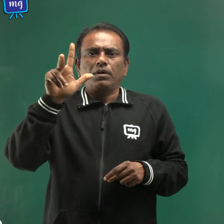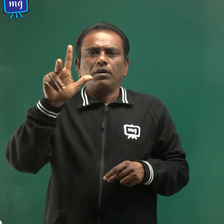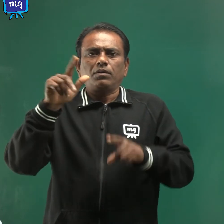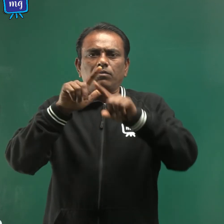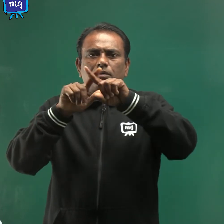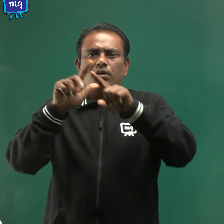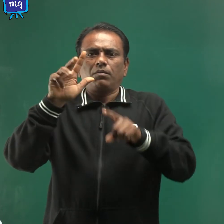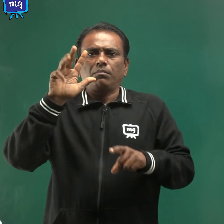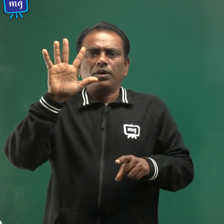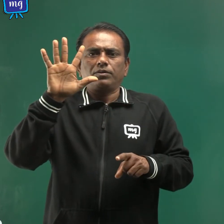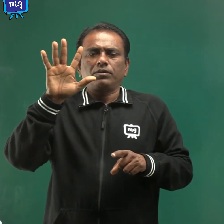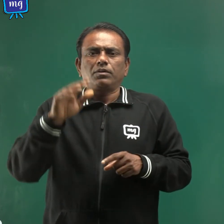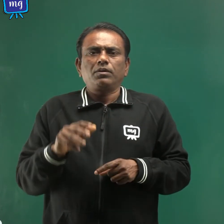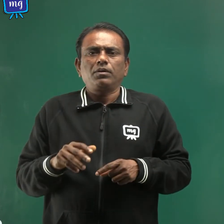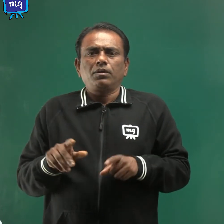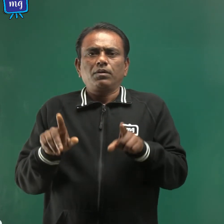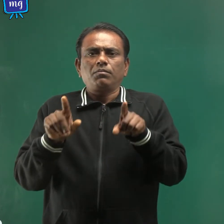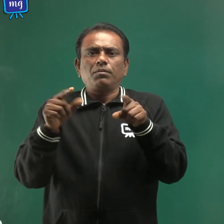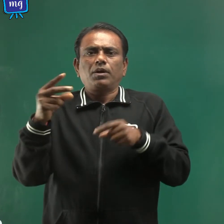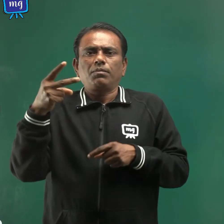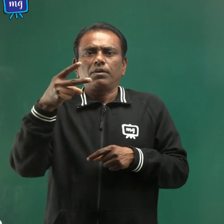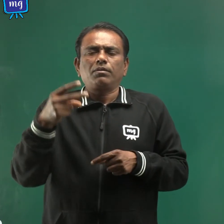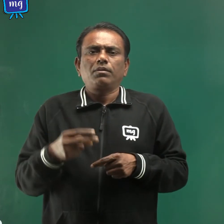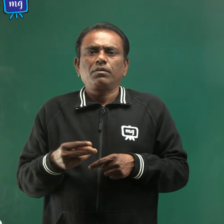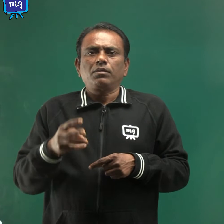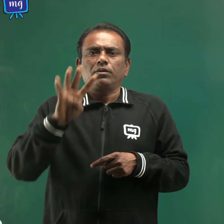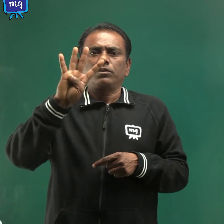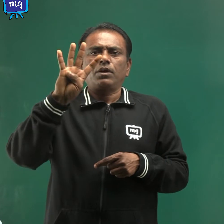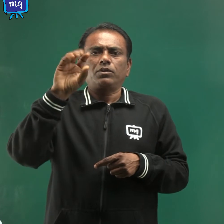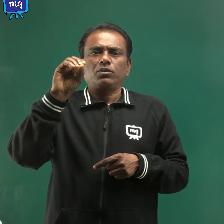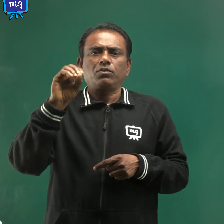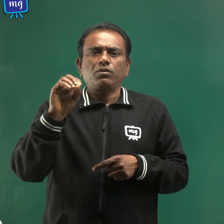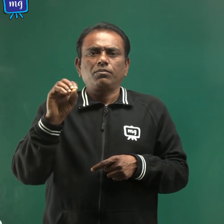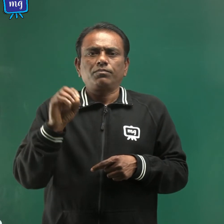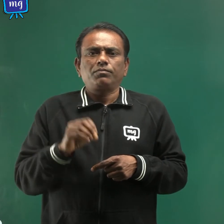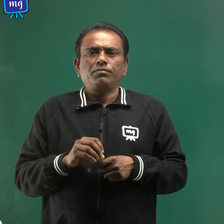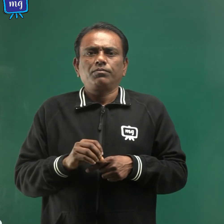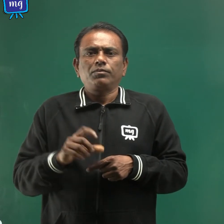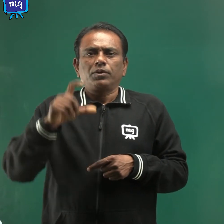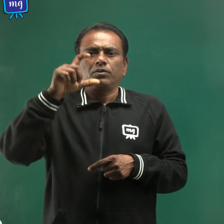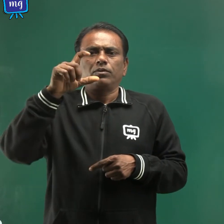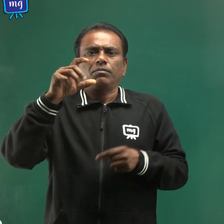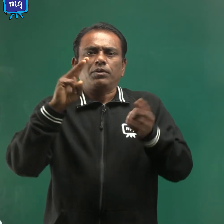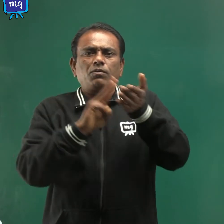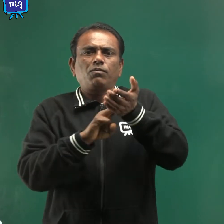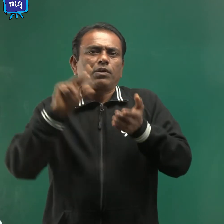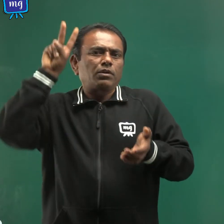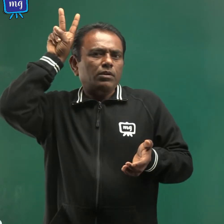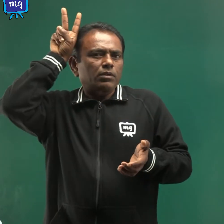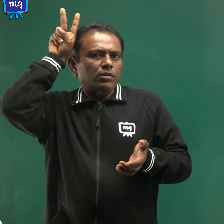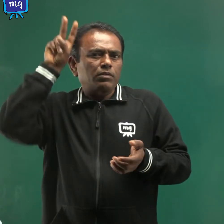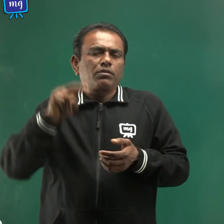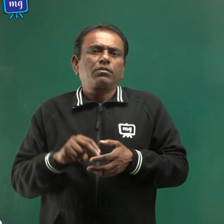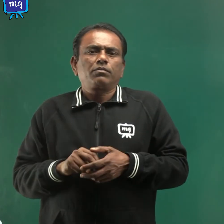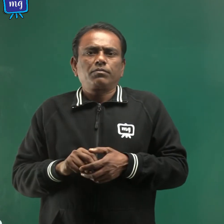पाठ के बराबर 40 है सर्विस पर है